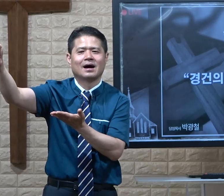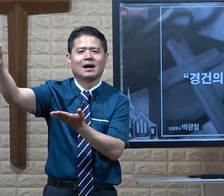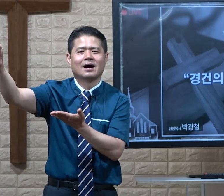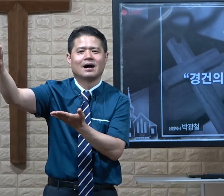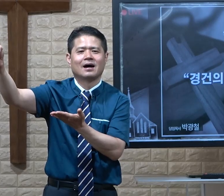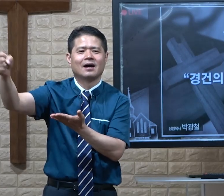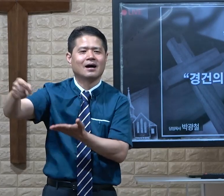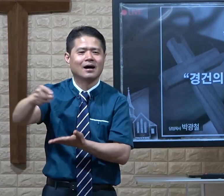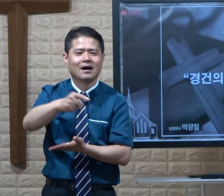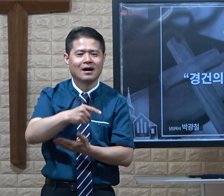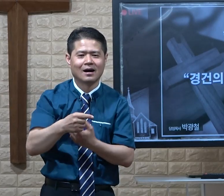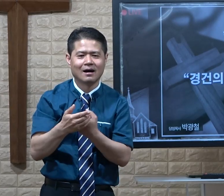빼앗아가는 그런 양상이 있습니다.